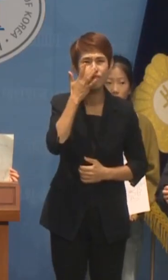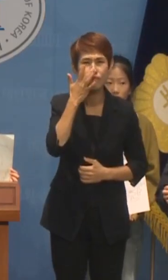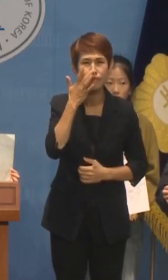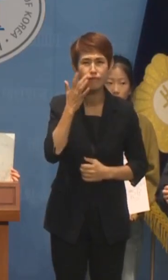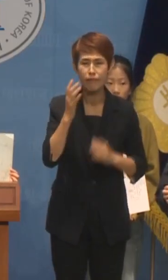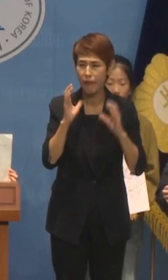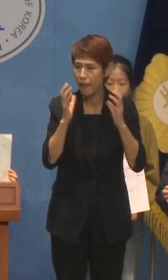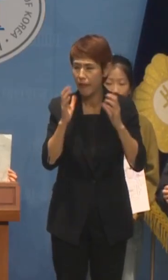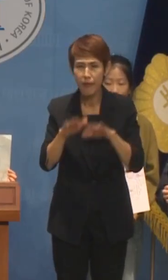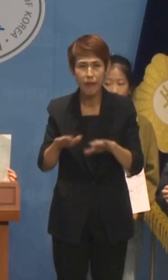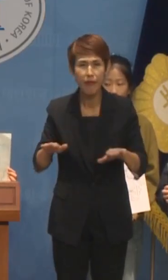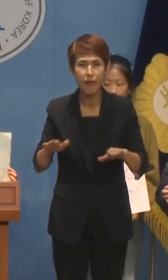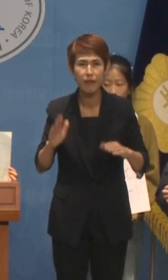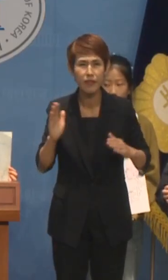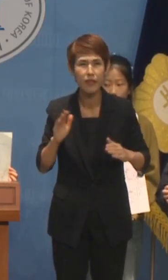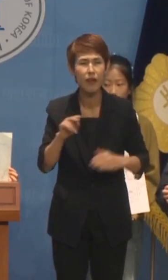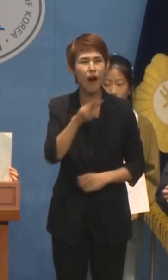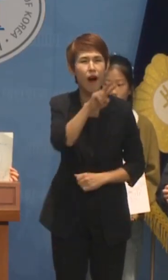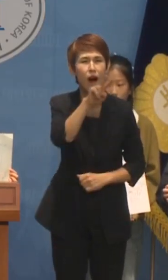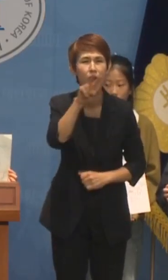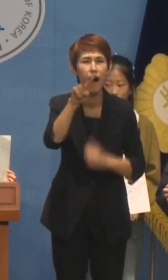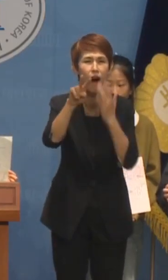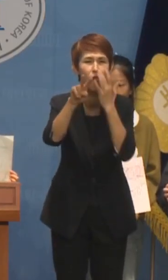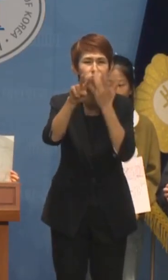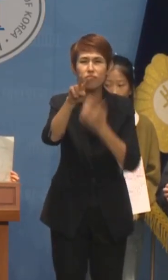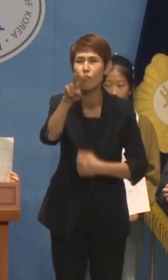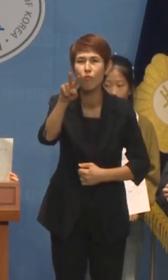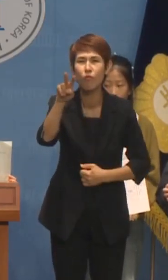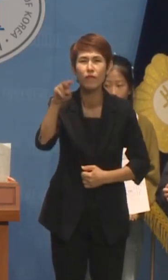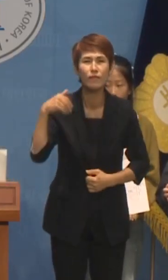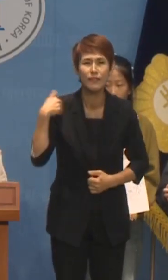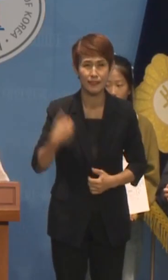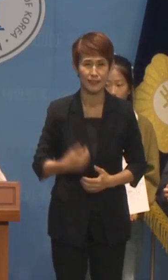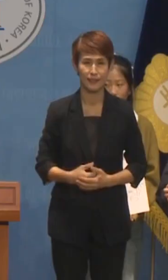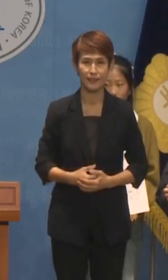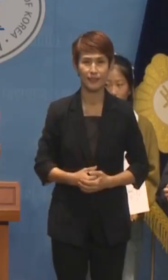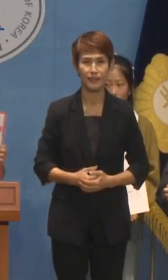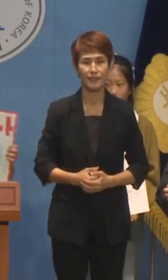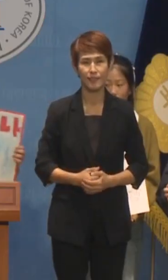어린이나 어르신들은 간판을 읽을 수 없습니다.